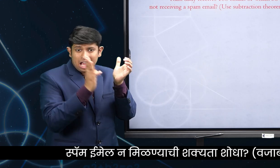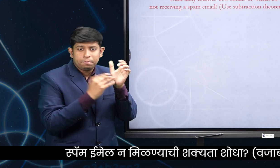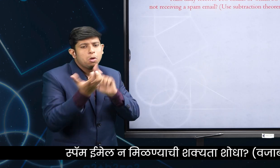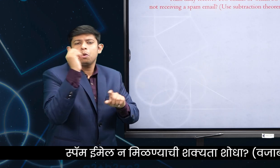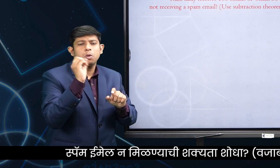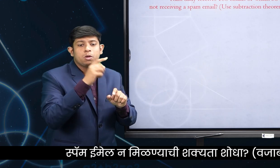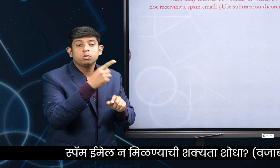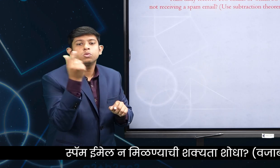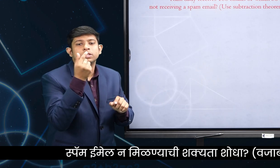वापरा.